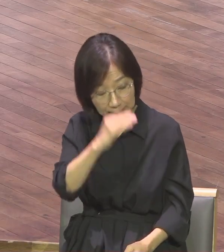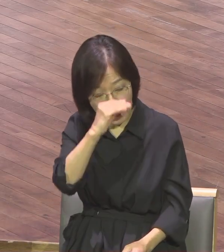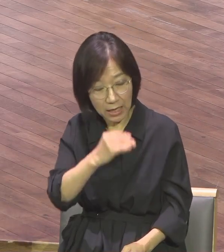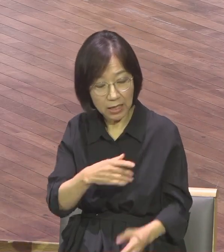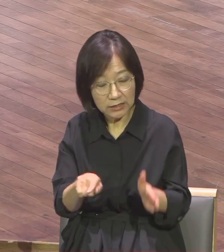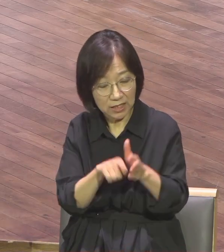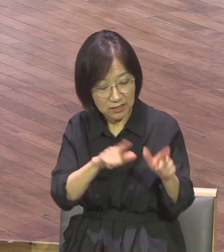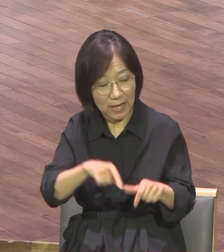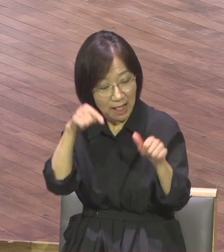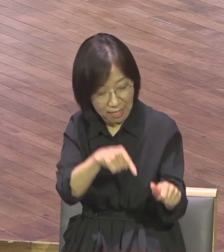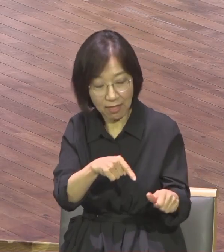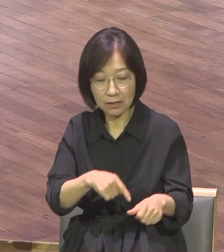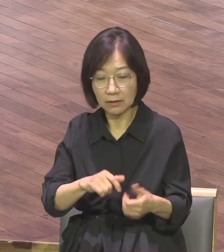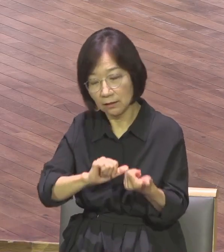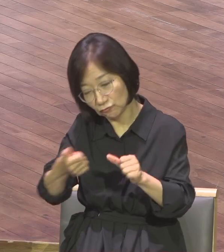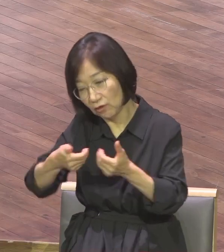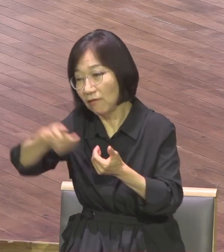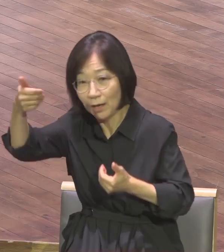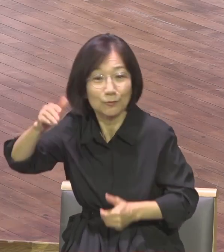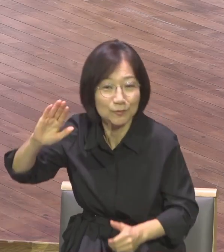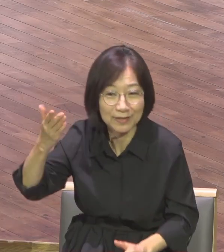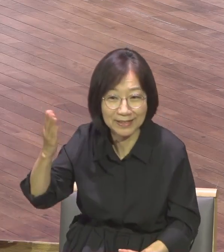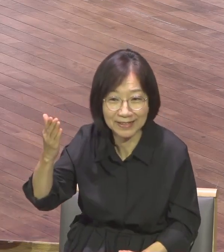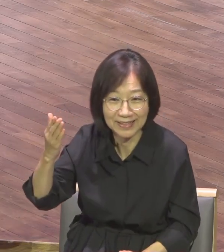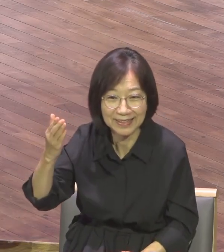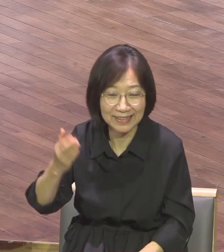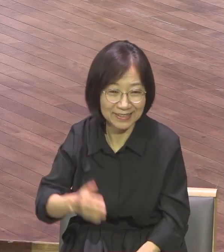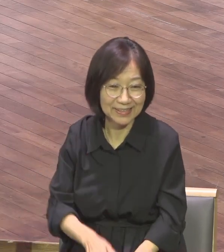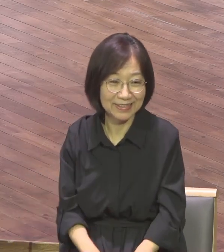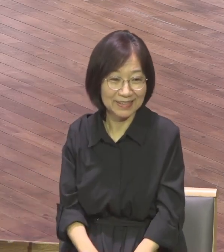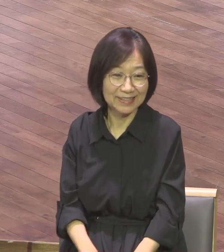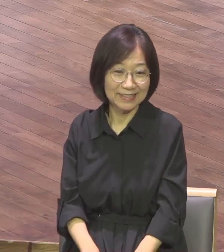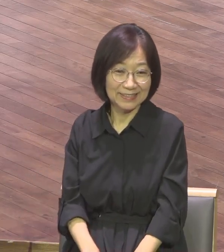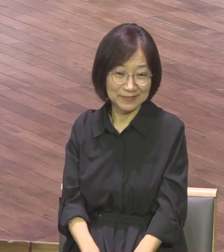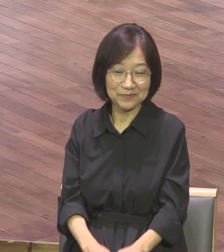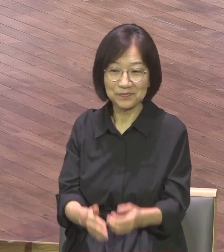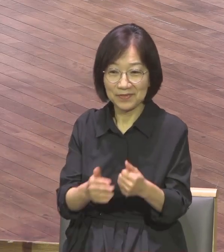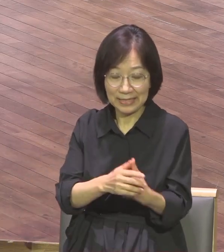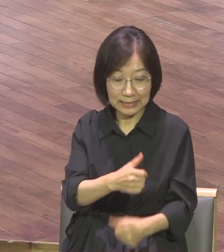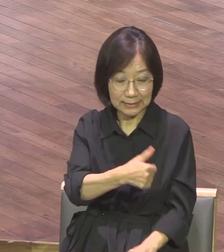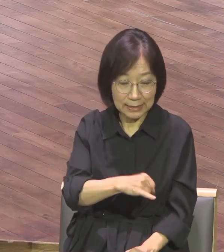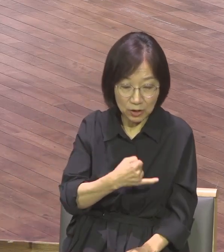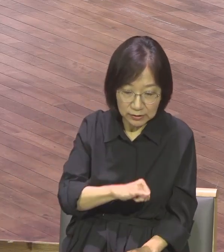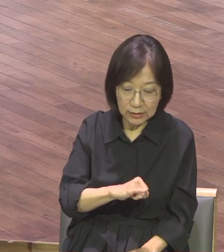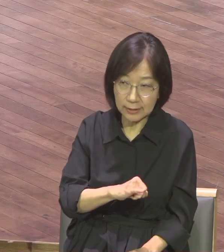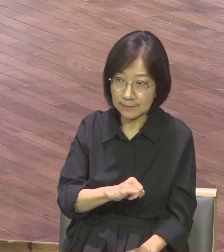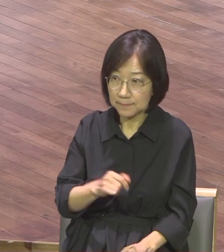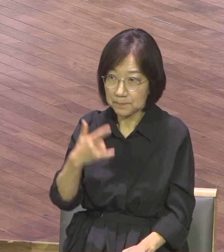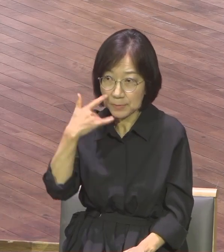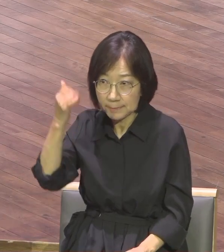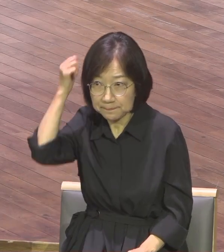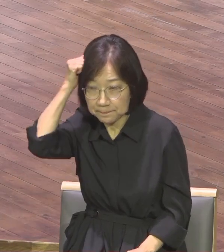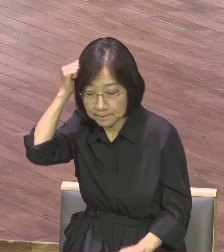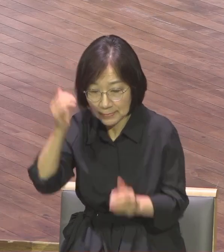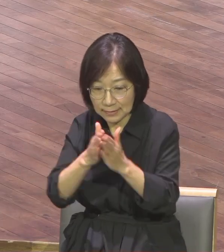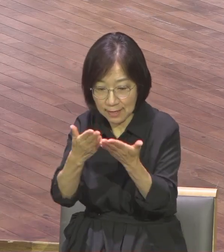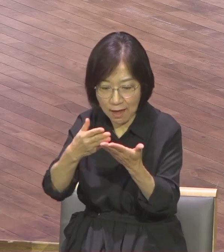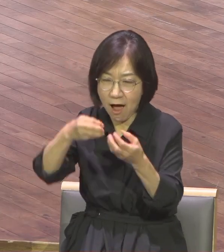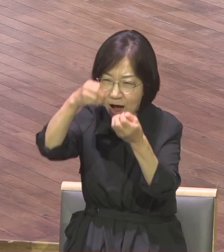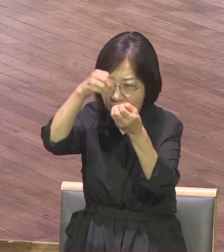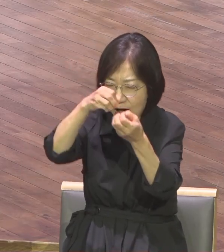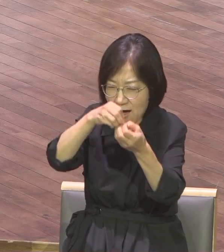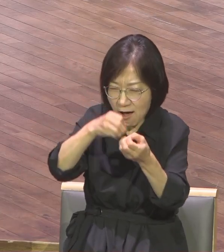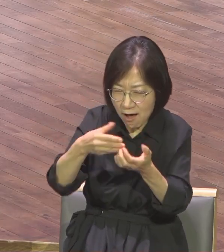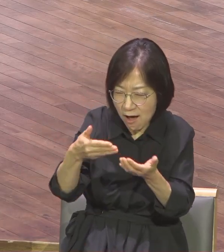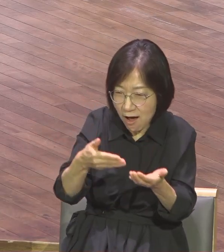다해라 영적 유산을 남기면 영원히 그 가문의 가보가 된단 말이에요 그러니까